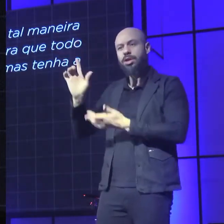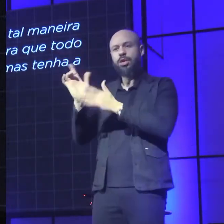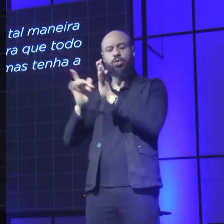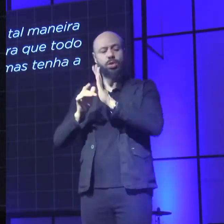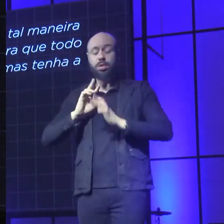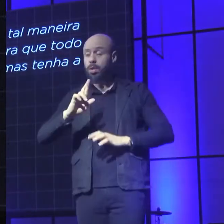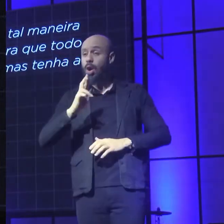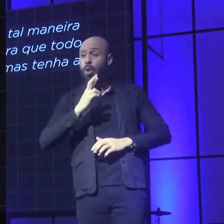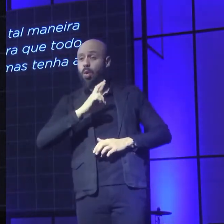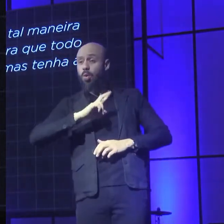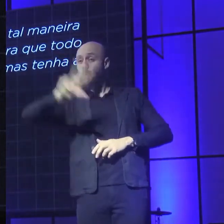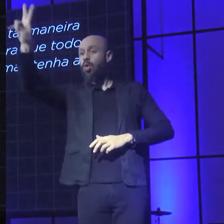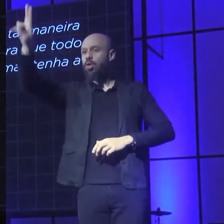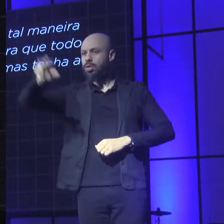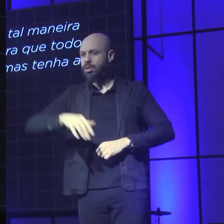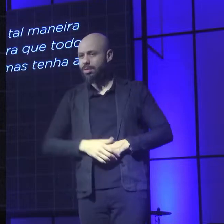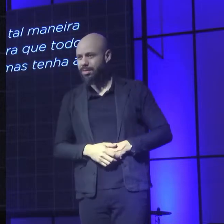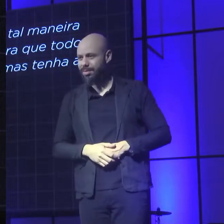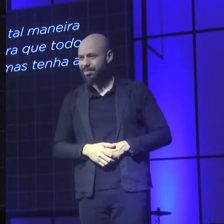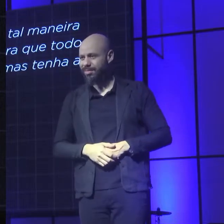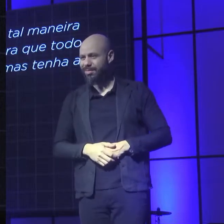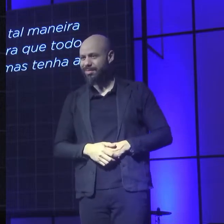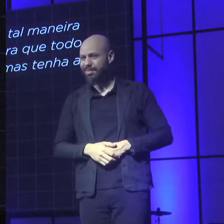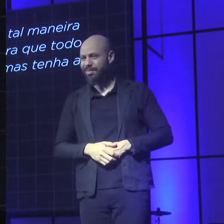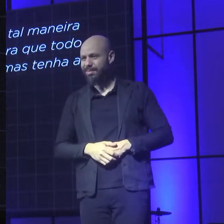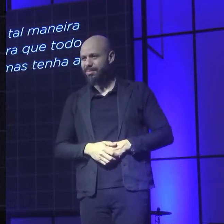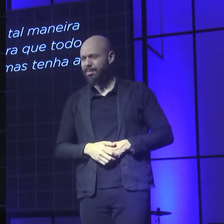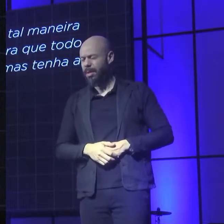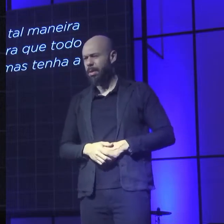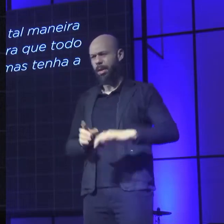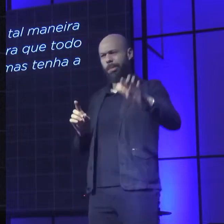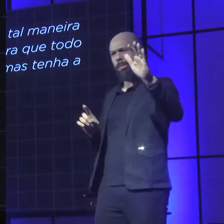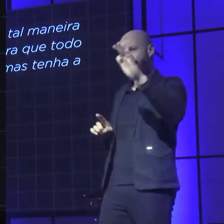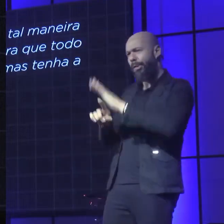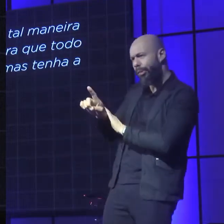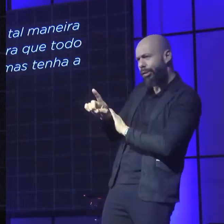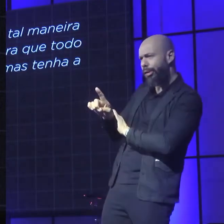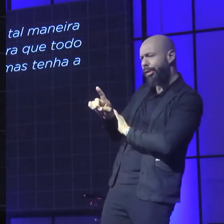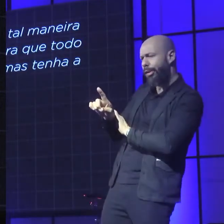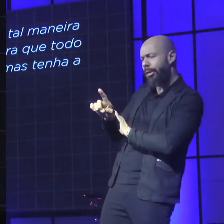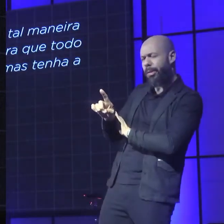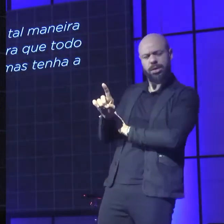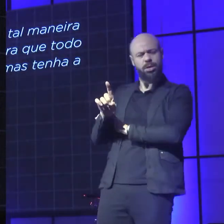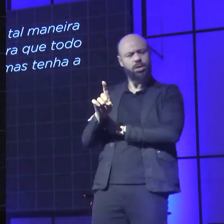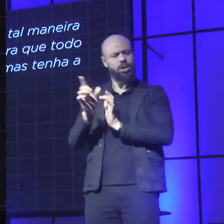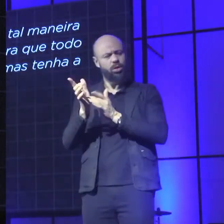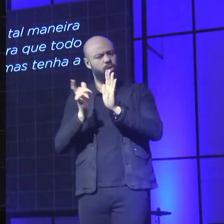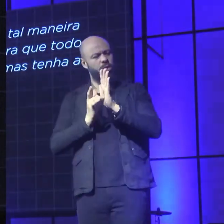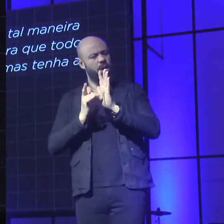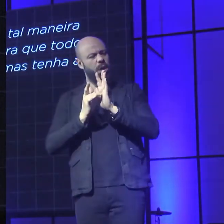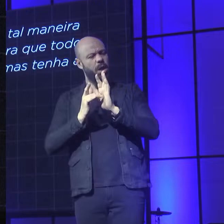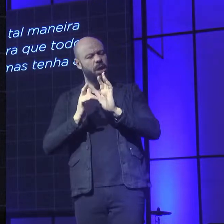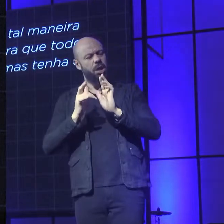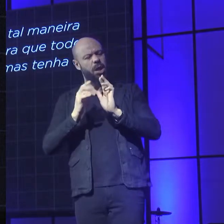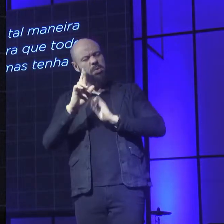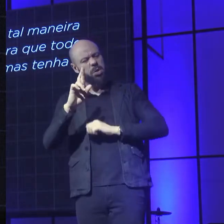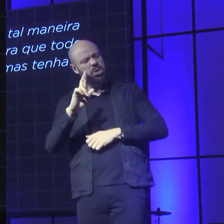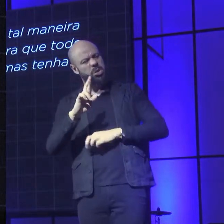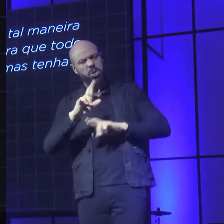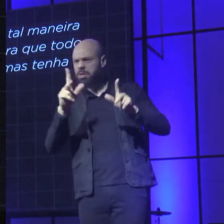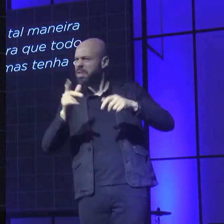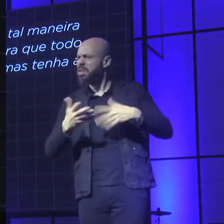grande questão é que a pergunta de Nicodemos, aquilo que ele estava realmente falando,